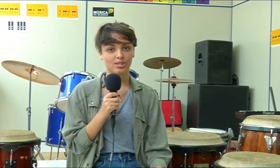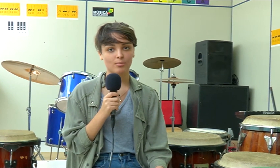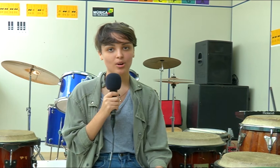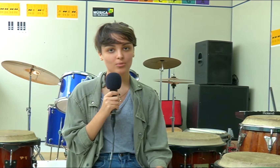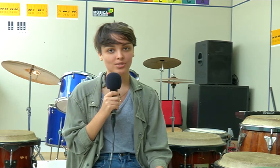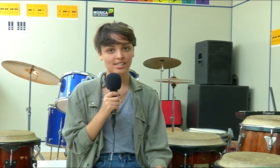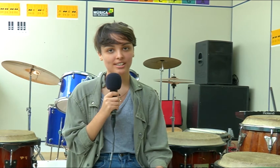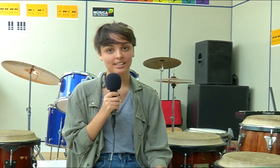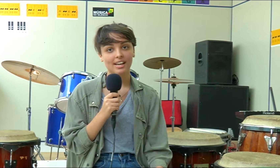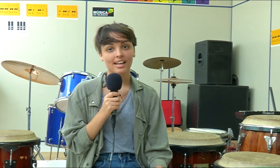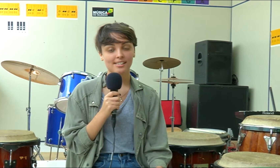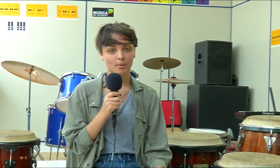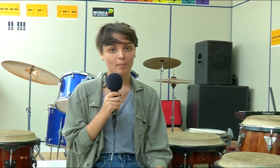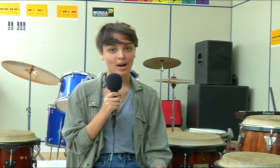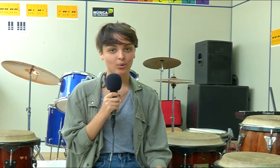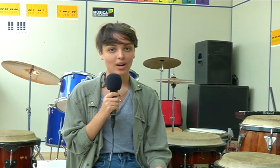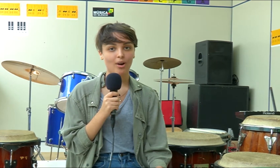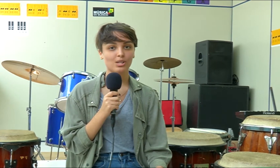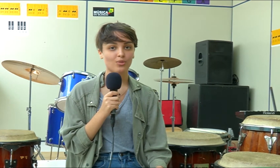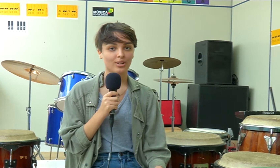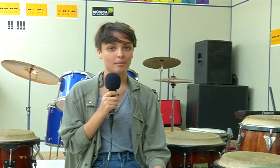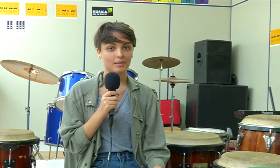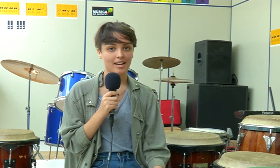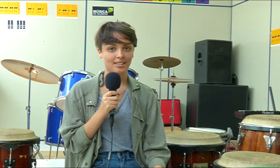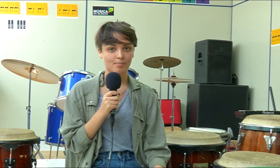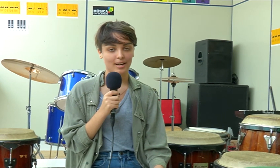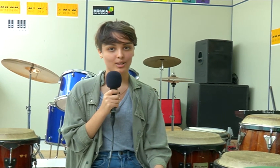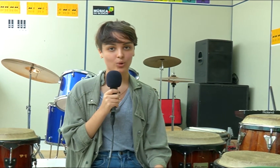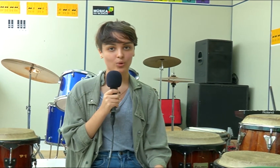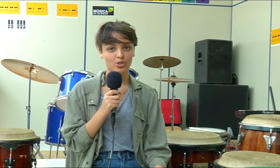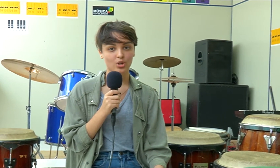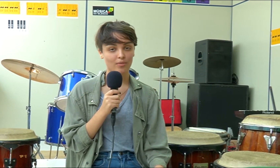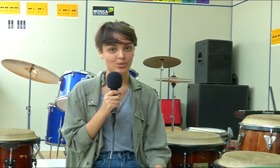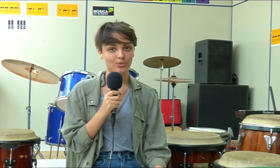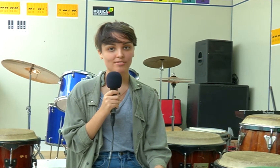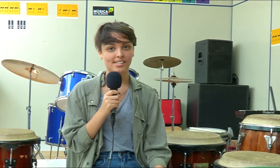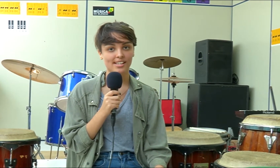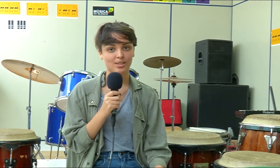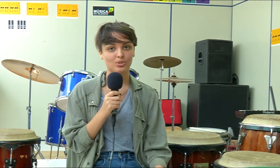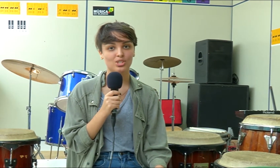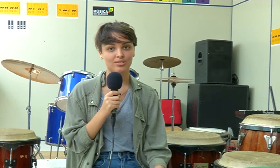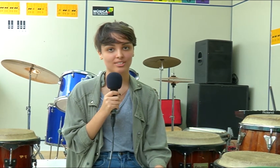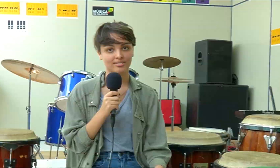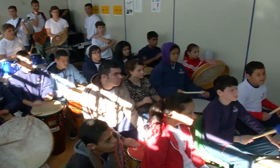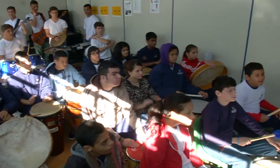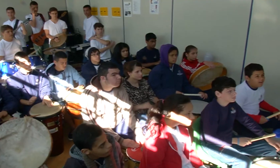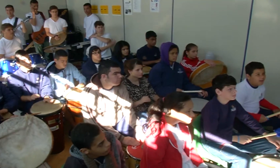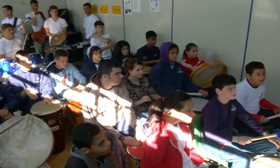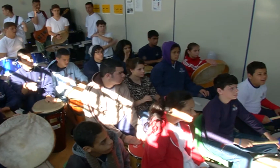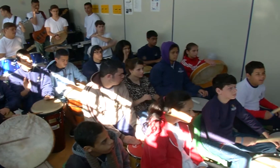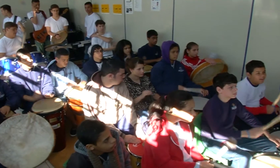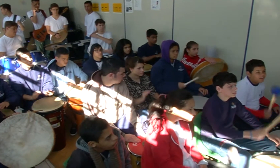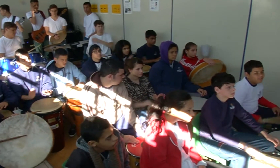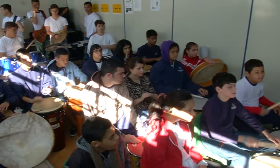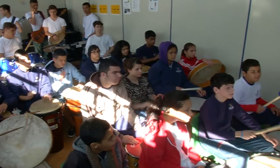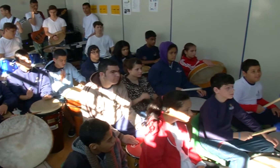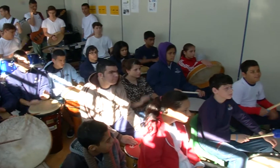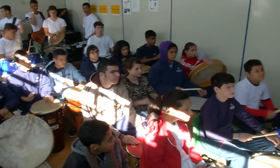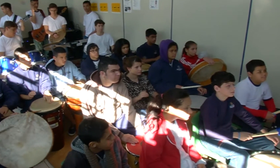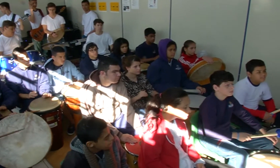boa música, em São Paulo, aulas foram adaptadas para incluir jovens com deficiência auditiva. O projeto de música com surdos e